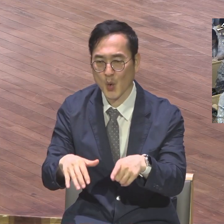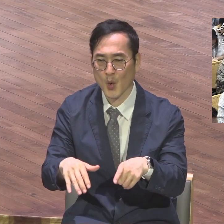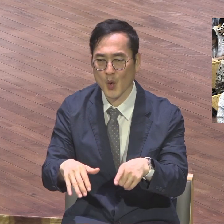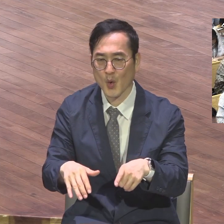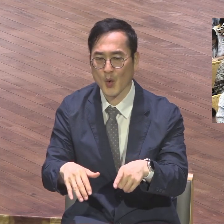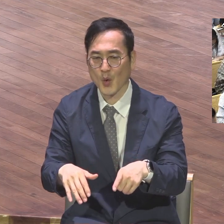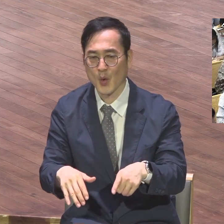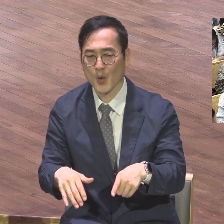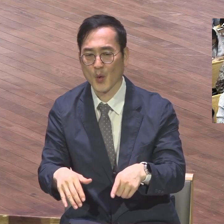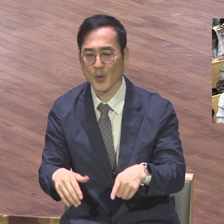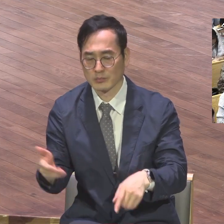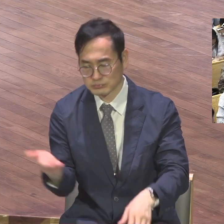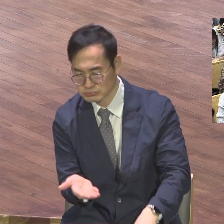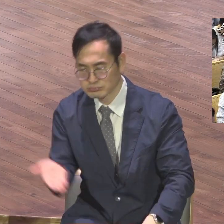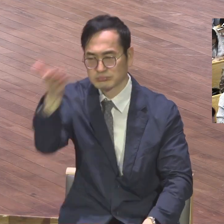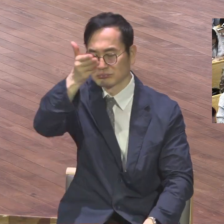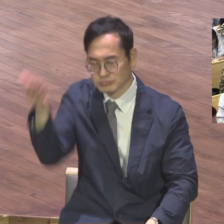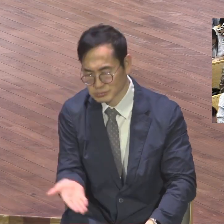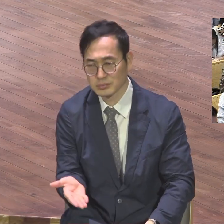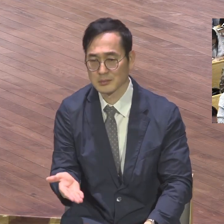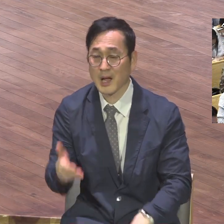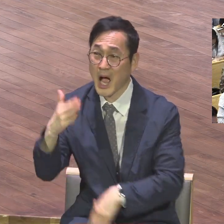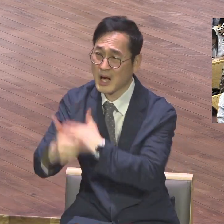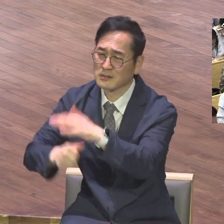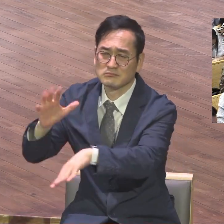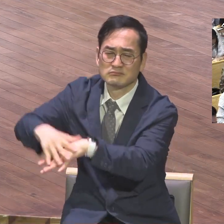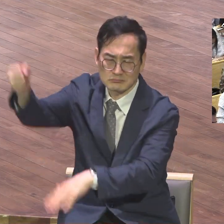있나이다. 그 하나님을 믿어라.